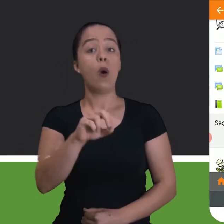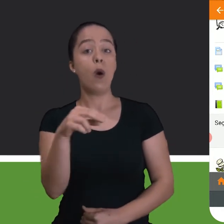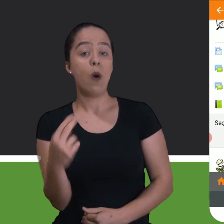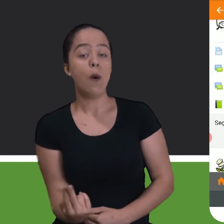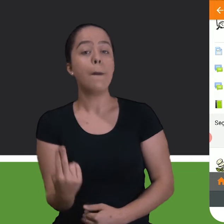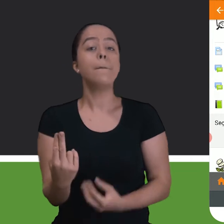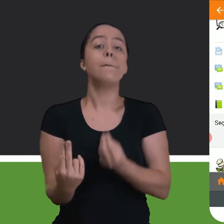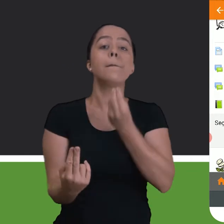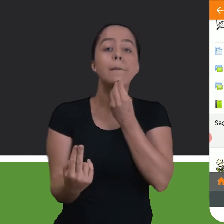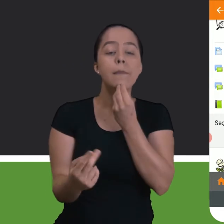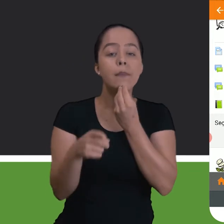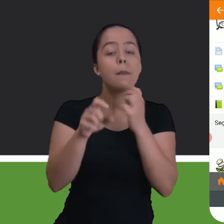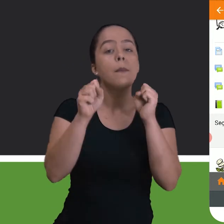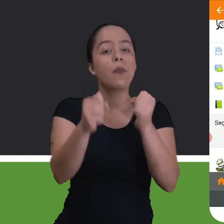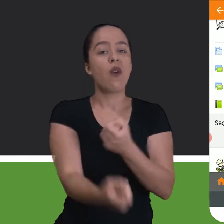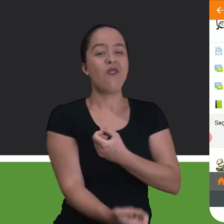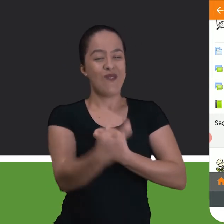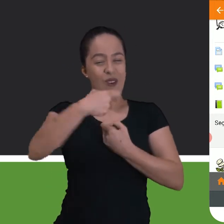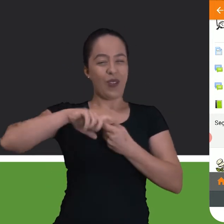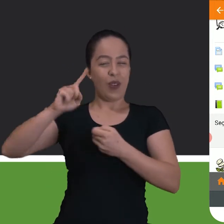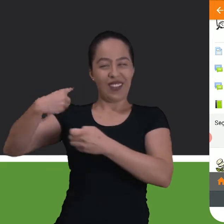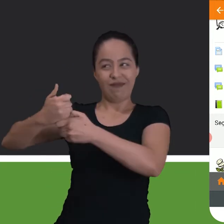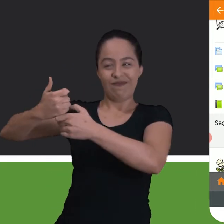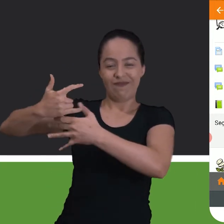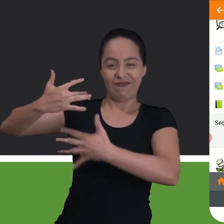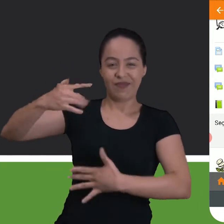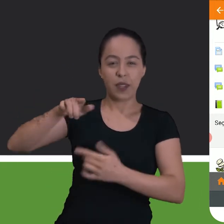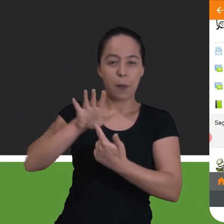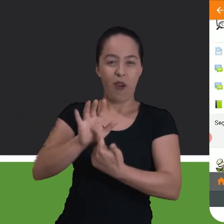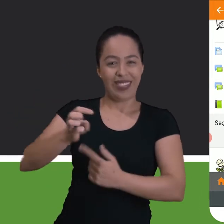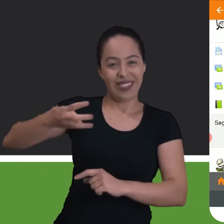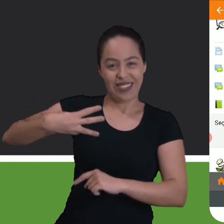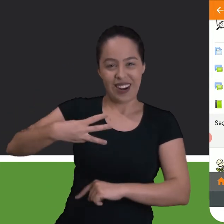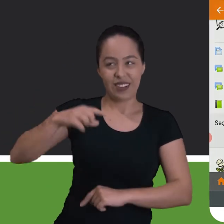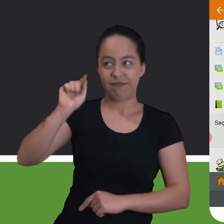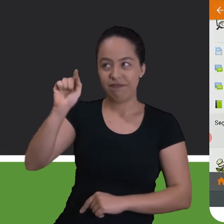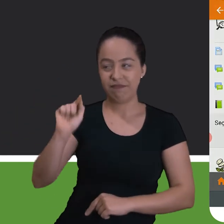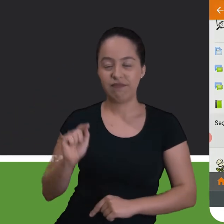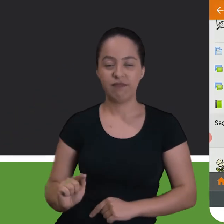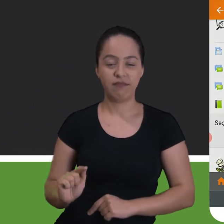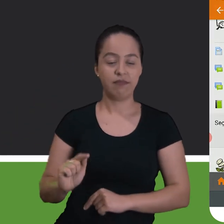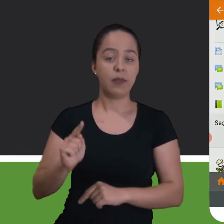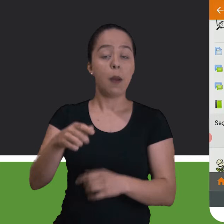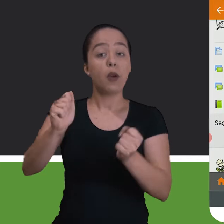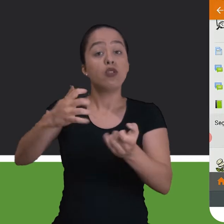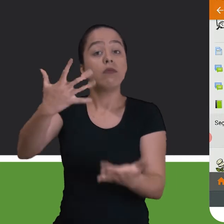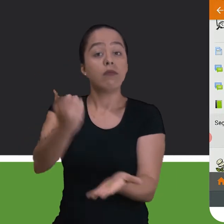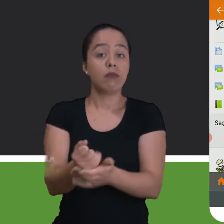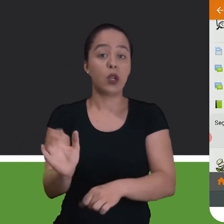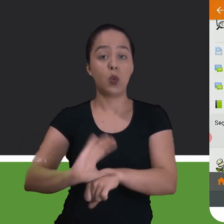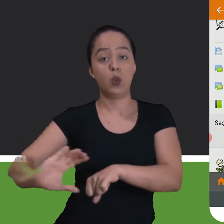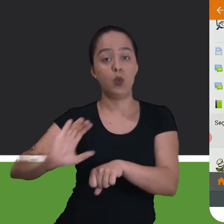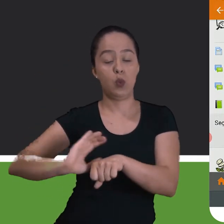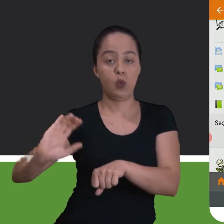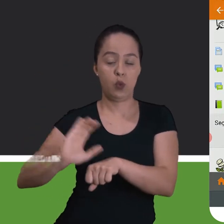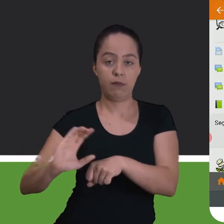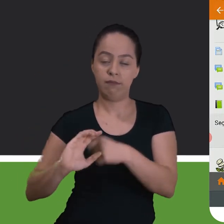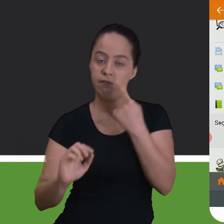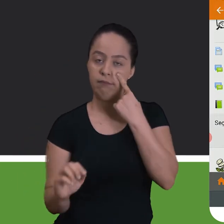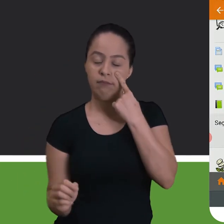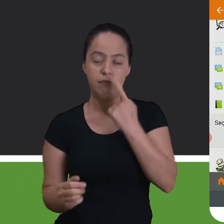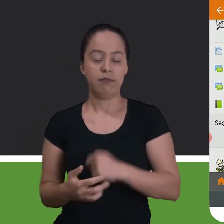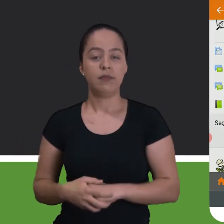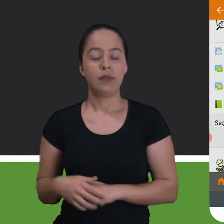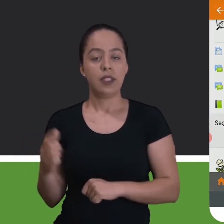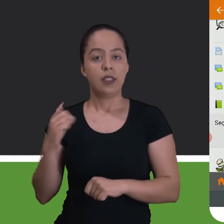ou você também pode fazer voltando aquele menino que estava olhando ali dos três pontinhos da fazer download do curso